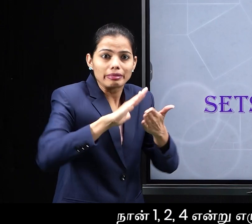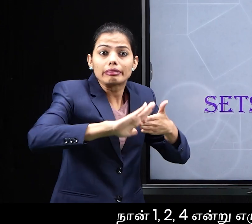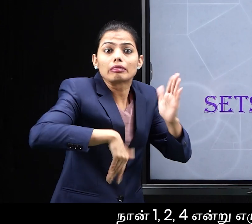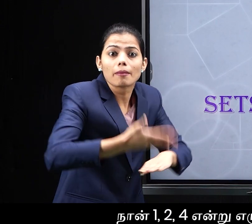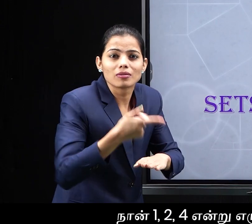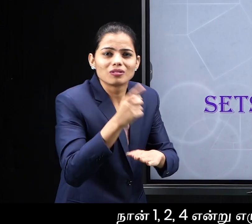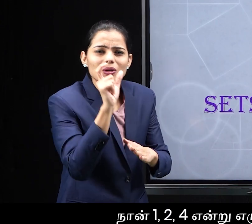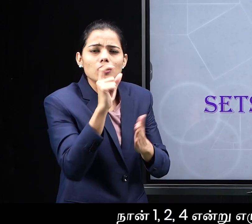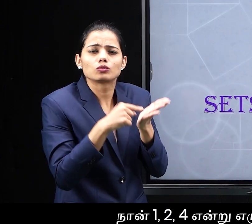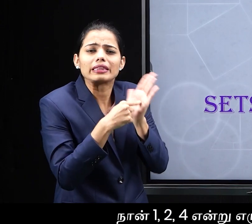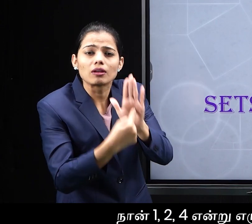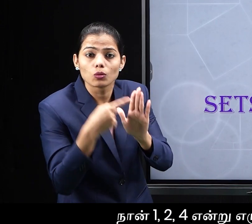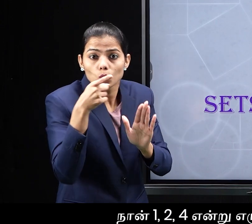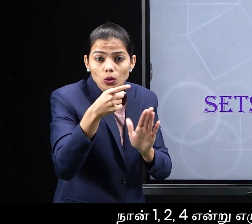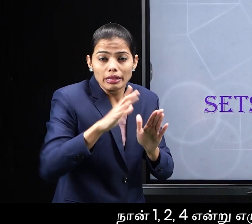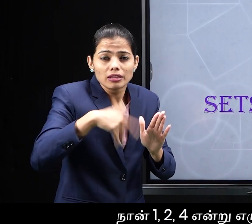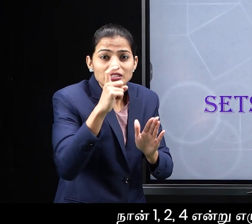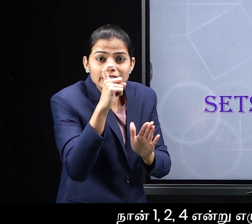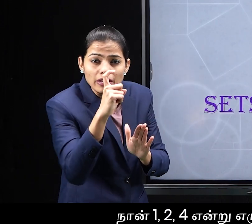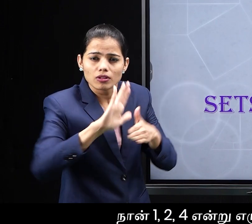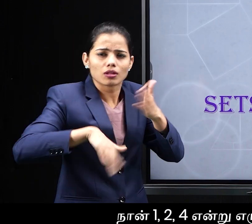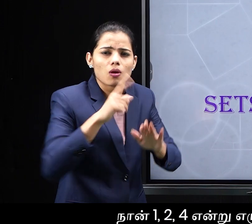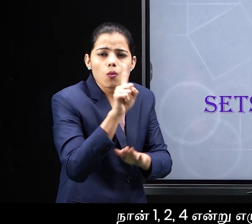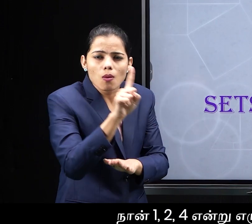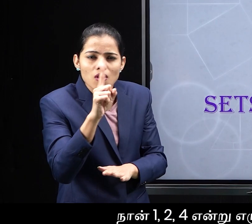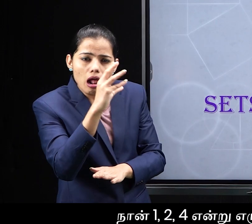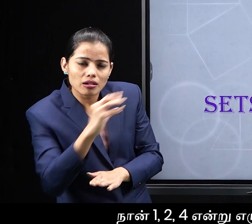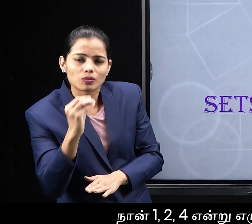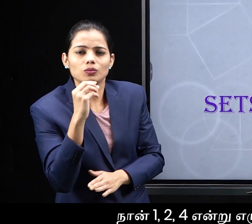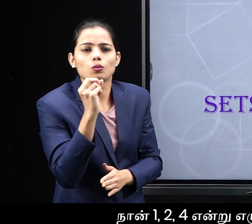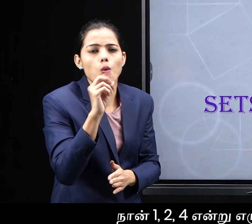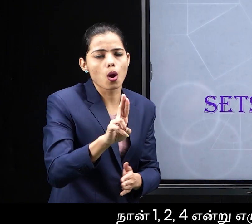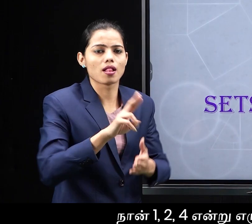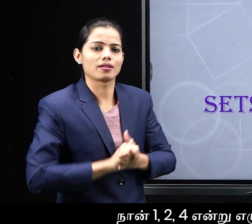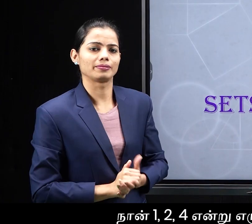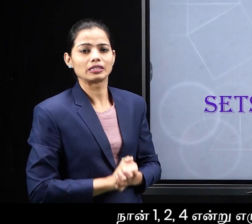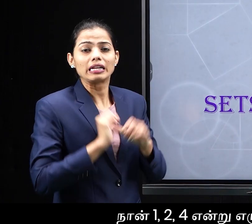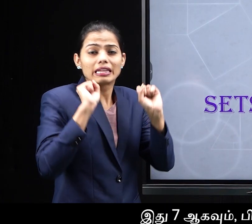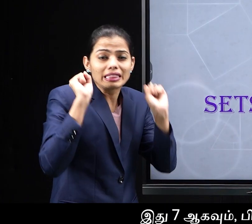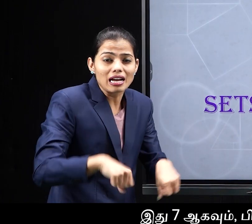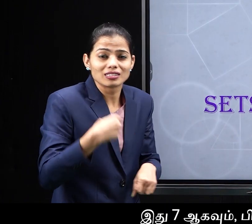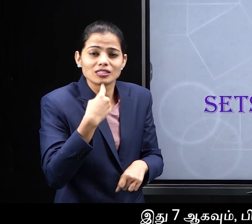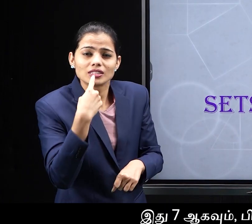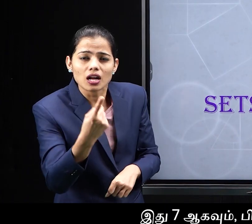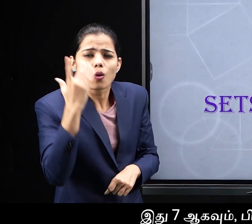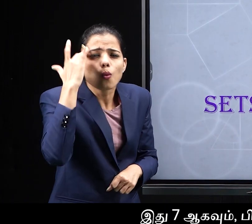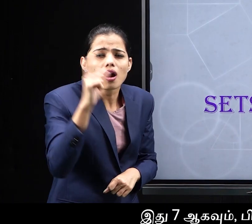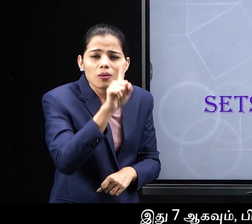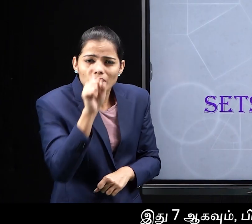நான் 1, 2, 4 என்று எழுதினால் அடுத்து என்ன வரும்? இது 7ஆகவும்